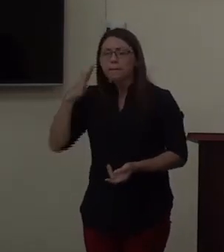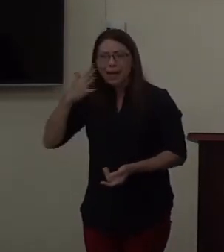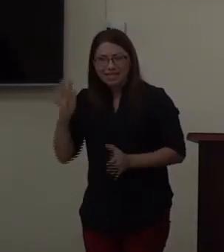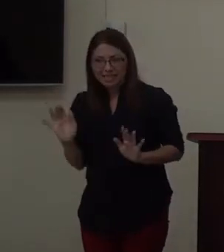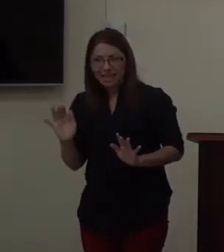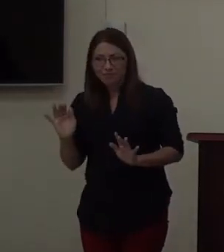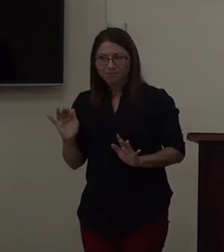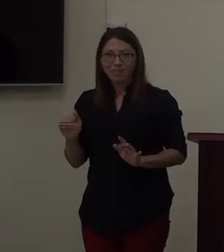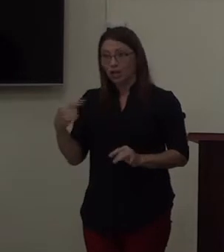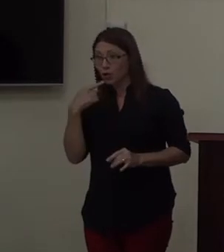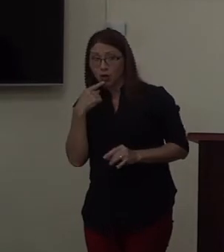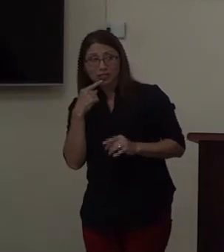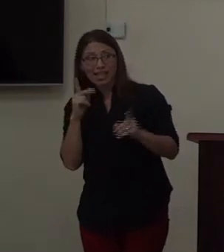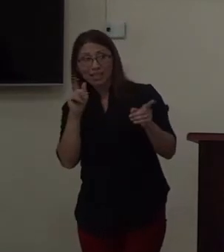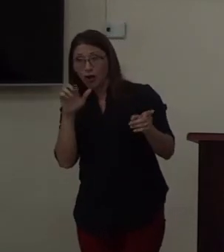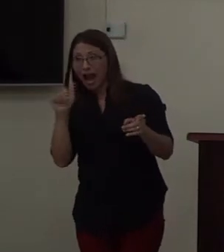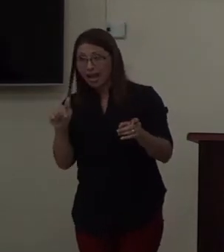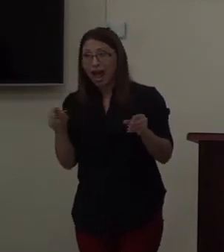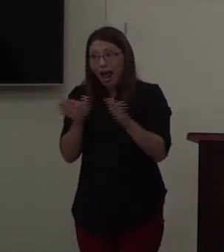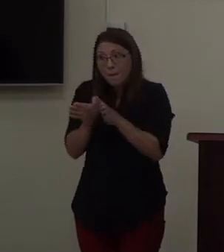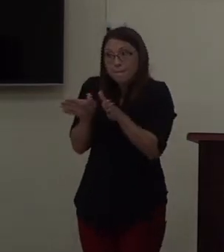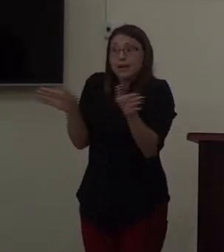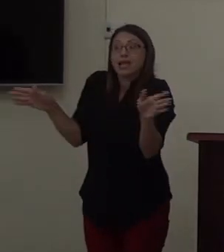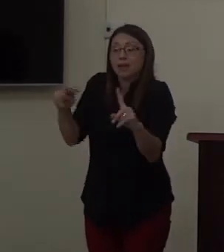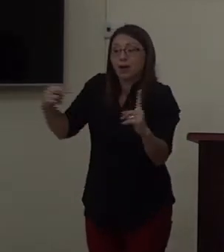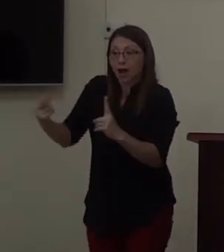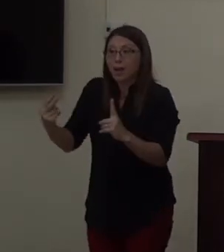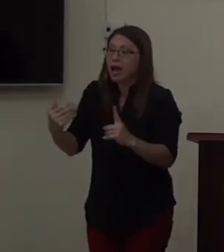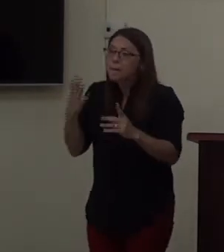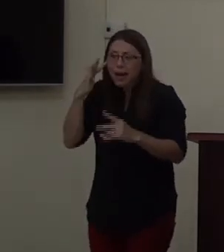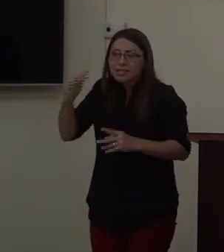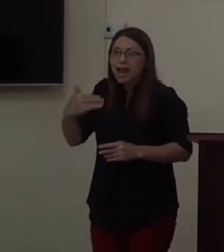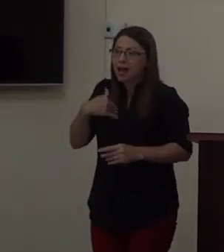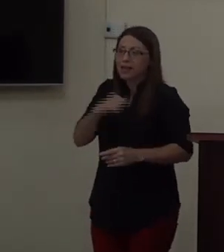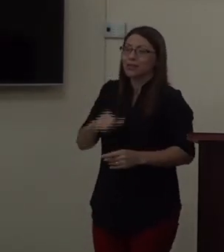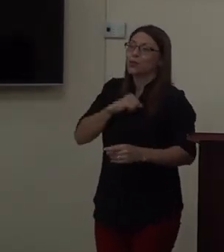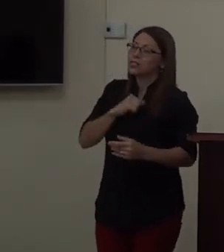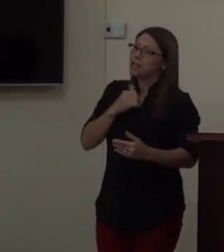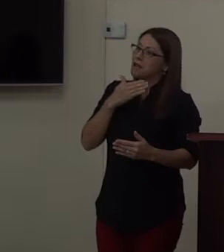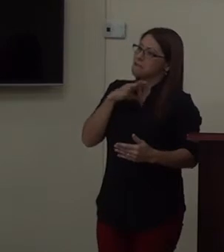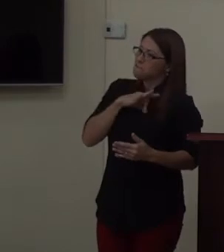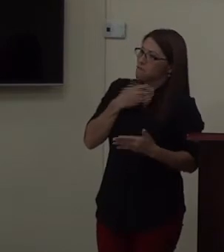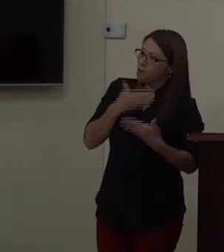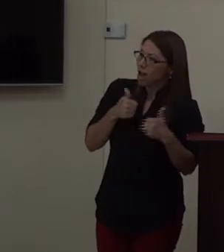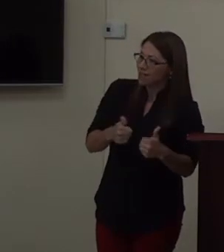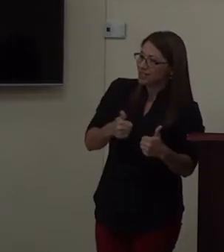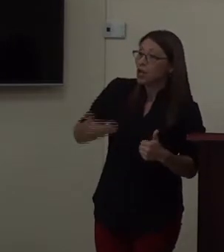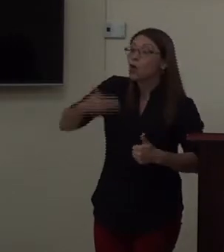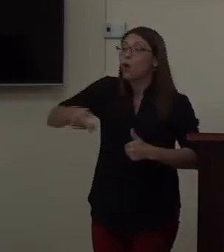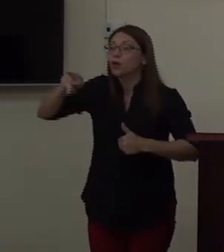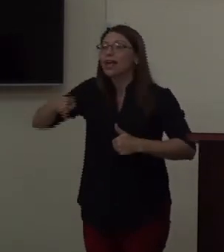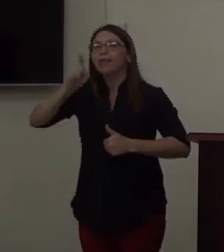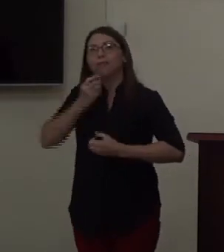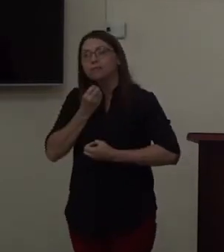esto que ustedes están tocando, la verdad, viene a crear el panorama de que hay actitudes favorables, ¿verdad?, cuando la gente tiene que declarar ese tipo